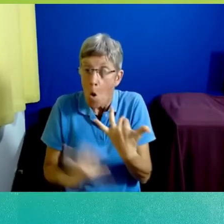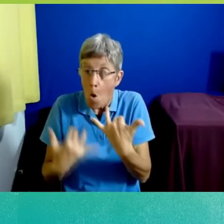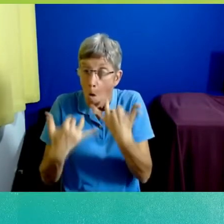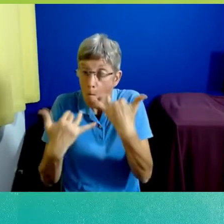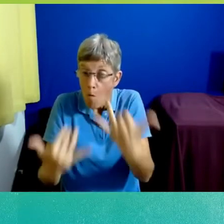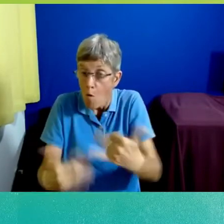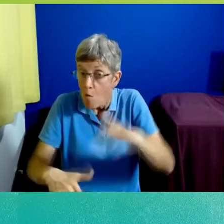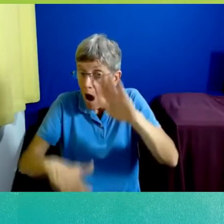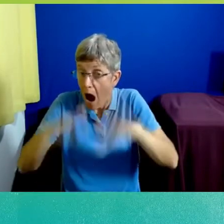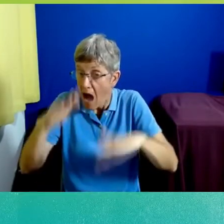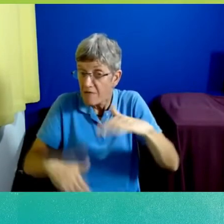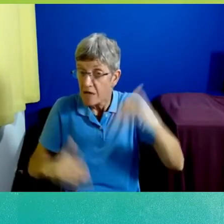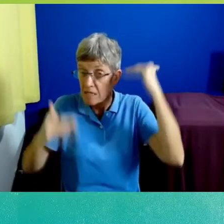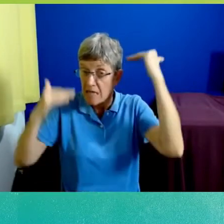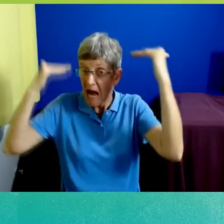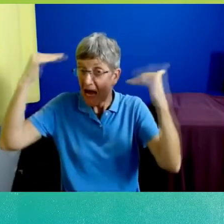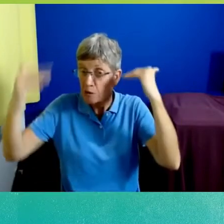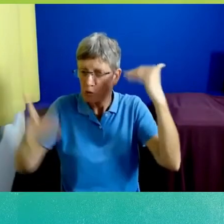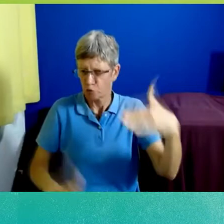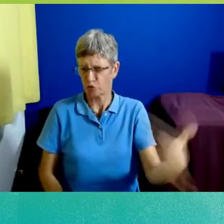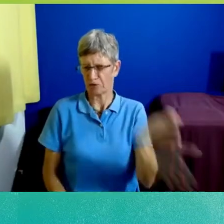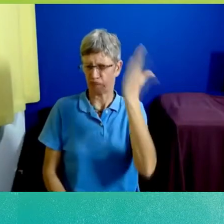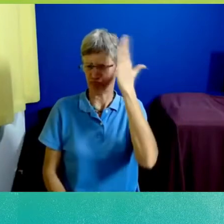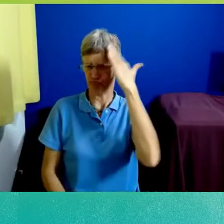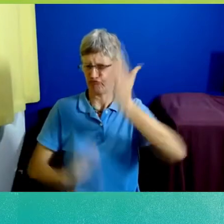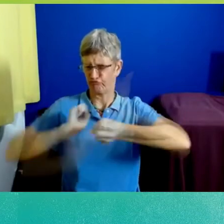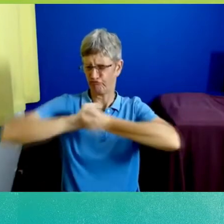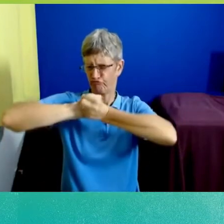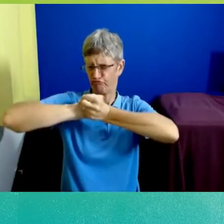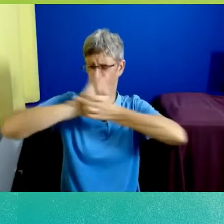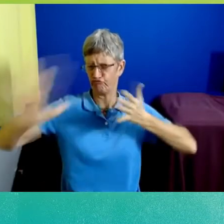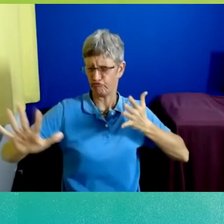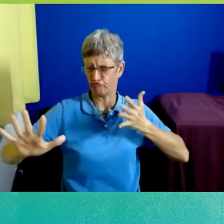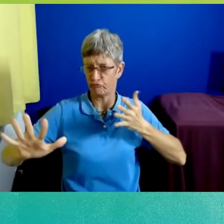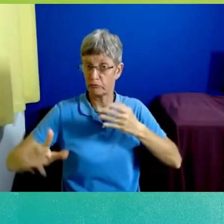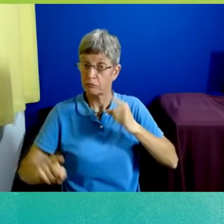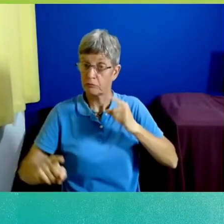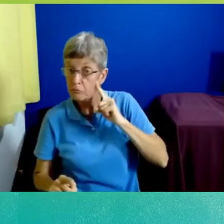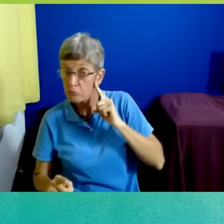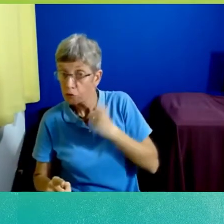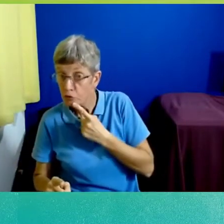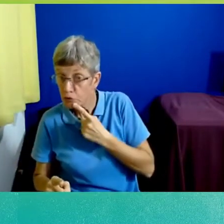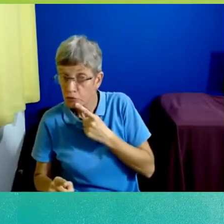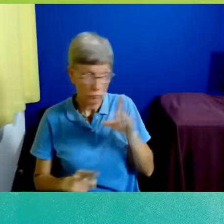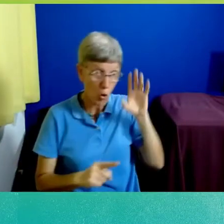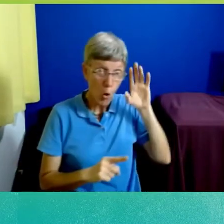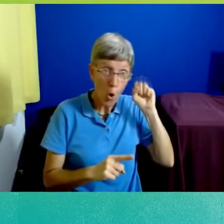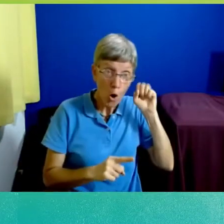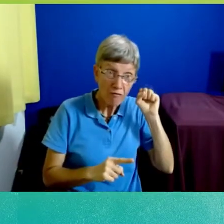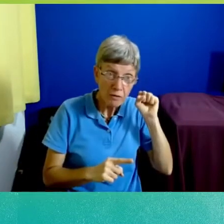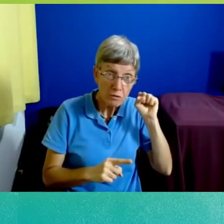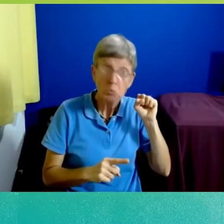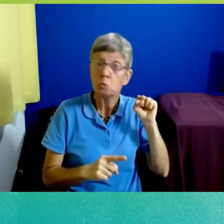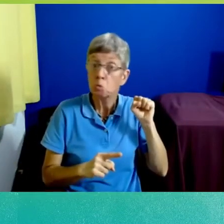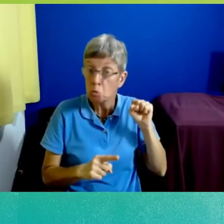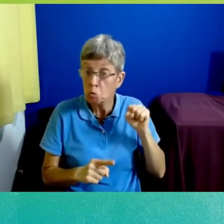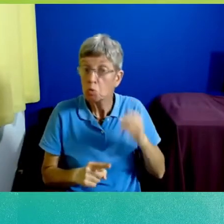que, como plateia, ele consiga perceber ali e entender claramente, e que seja